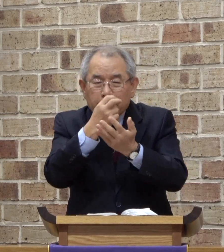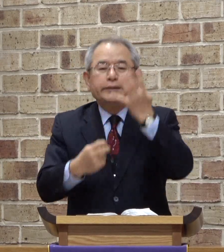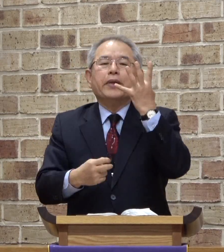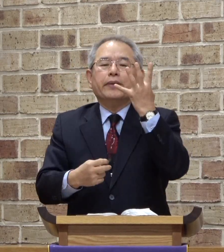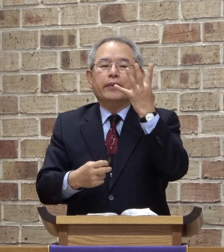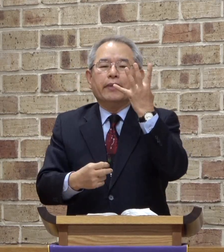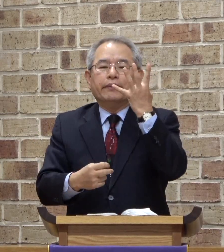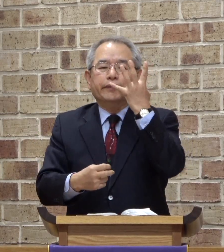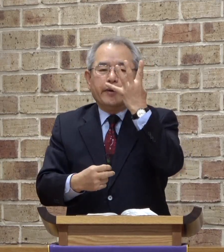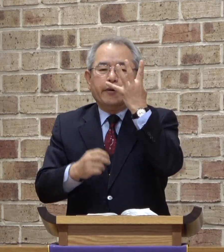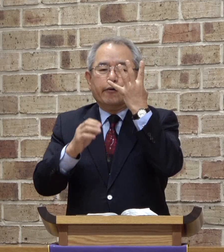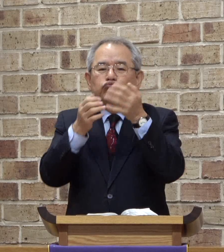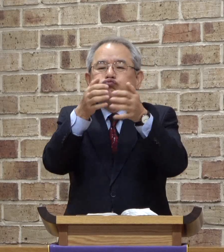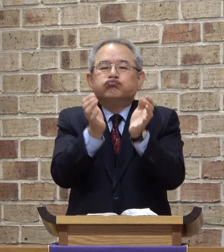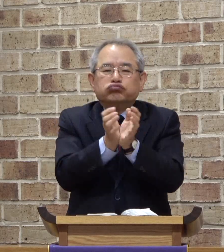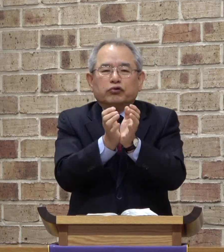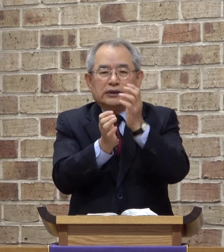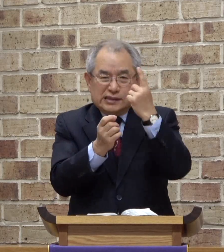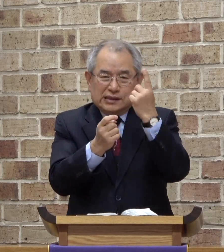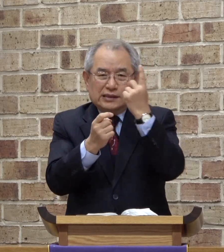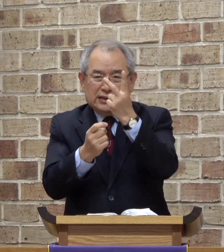성경이 가장 중요한 것을 기억해야 합니다.